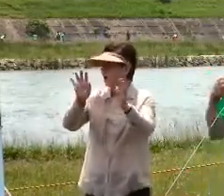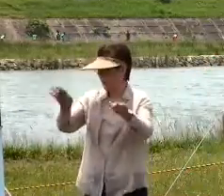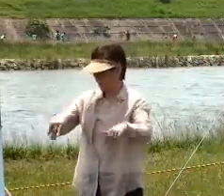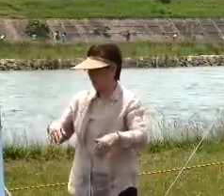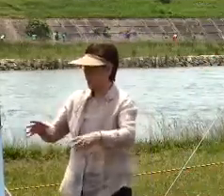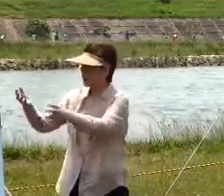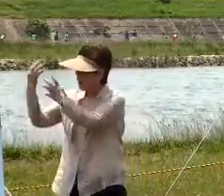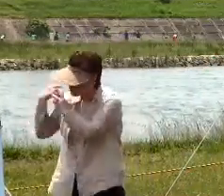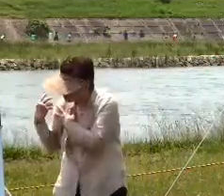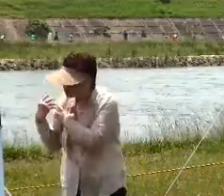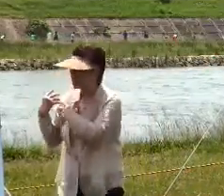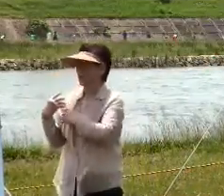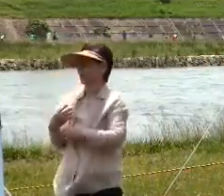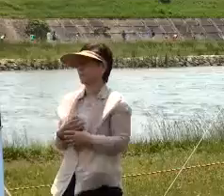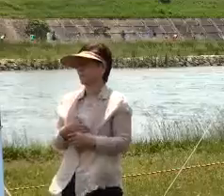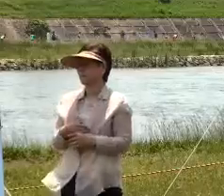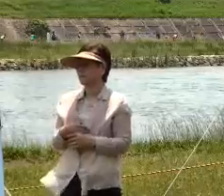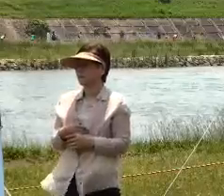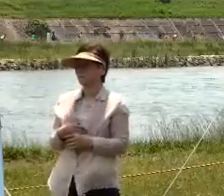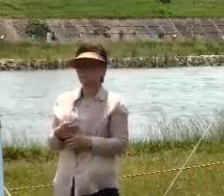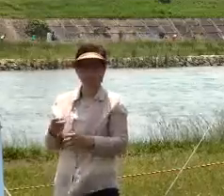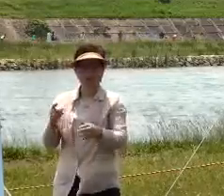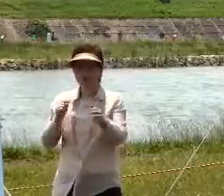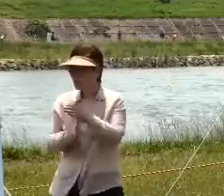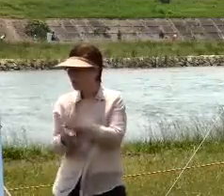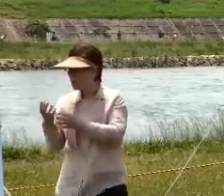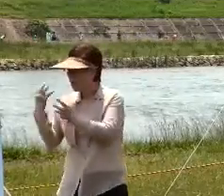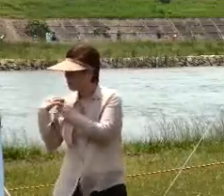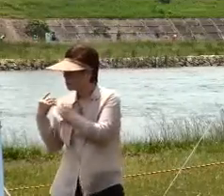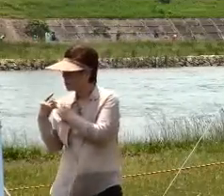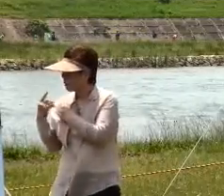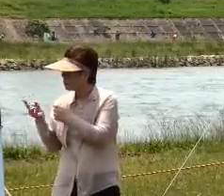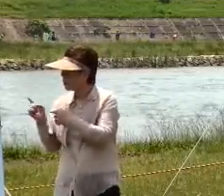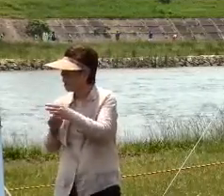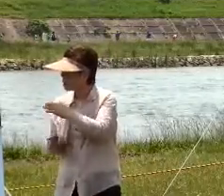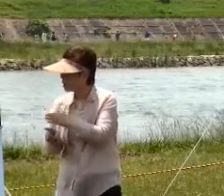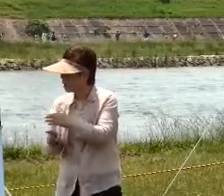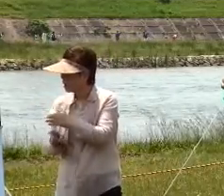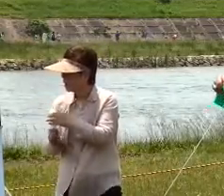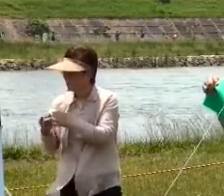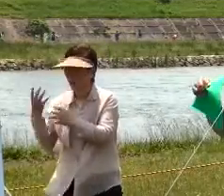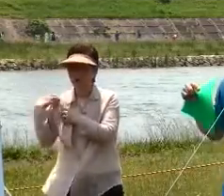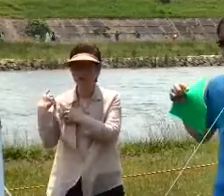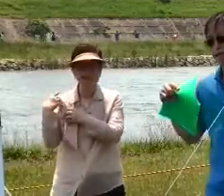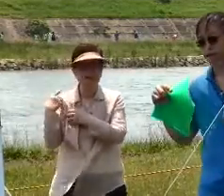担いでって書いてある。なんで担いだと思います？